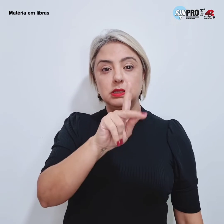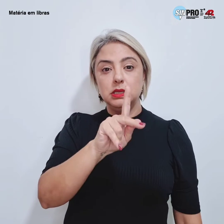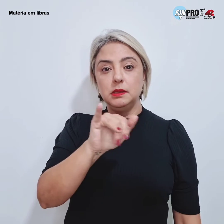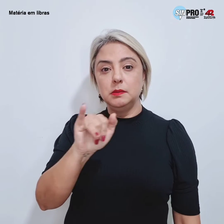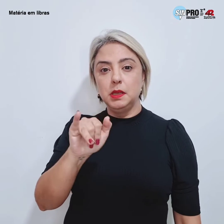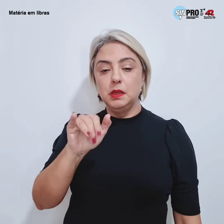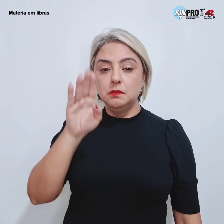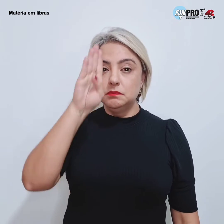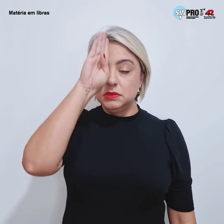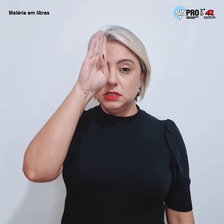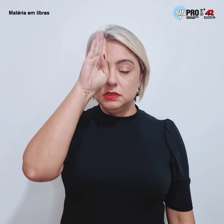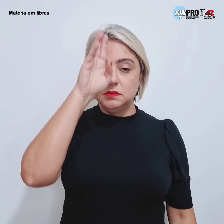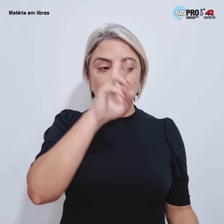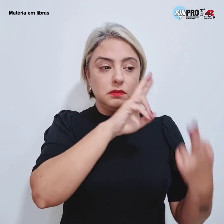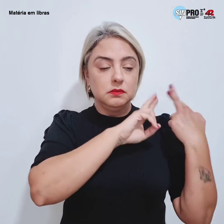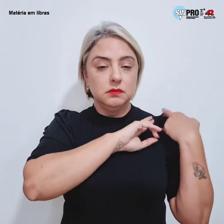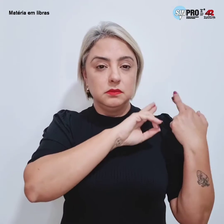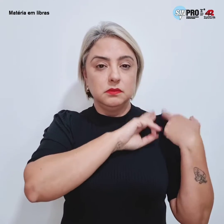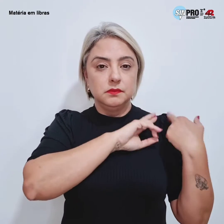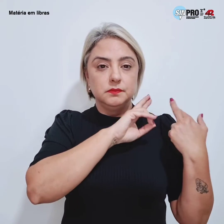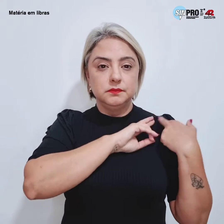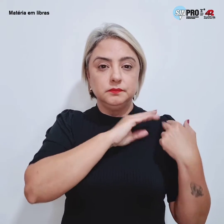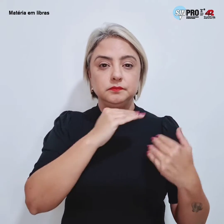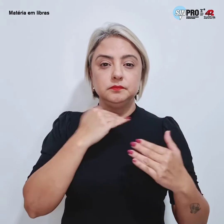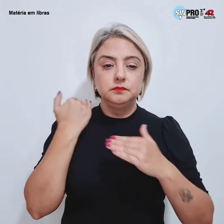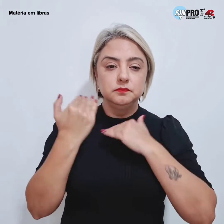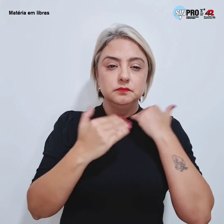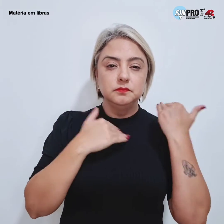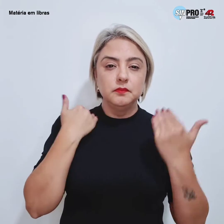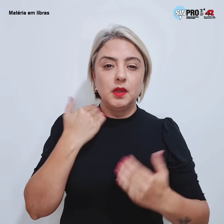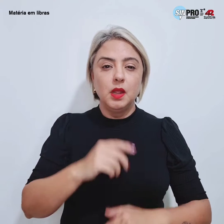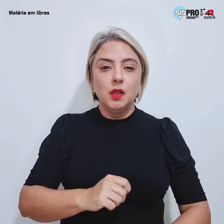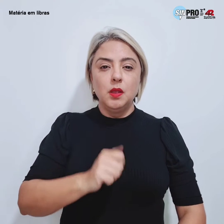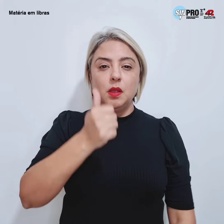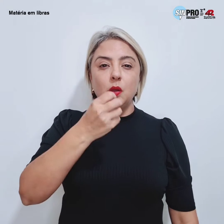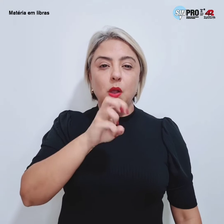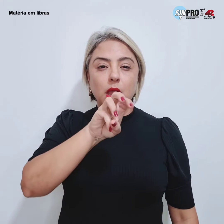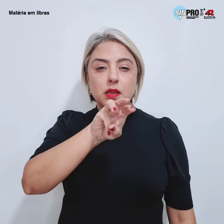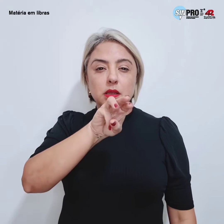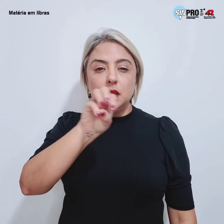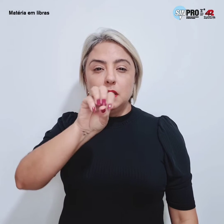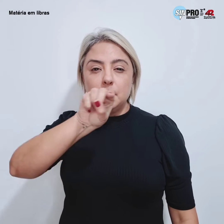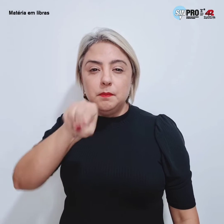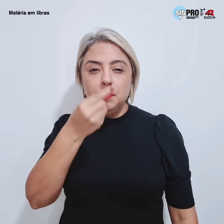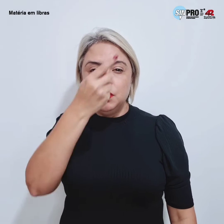principal responsável pela morte de quase 500 mil de pessoas.